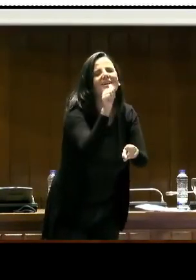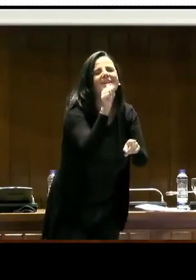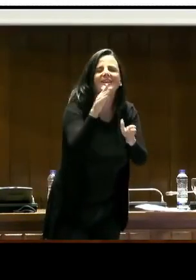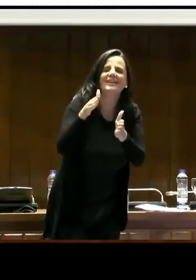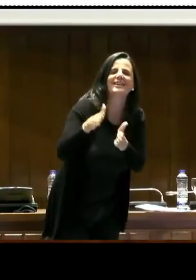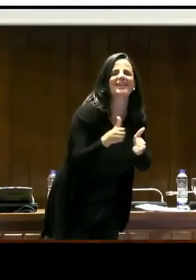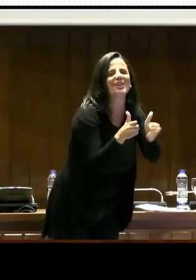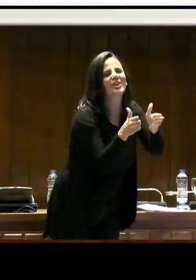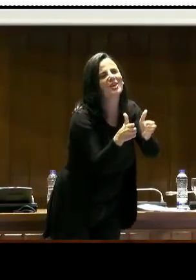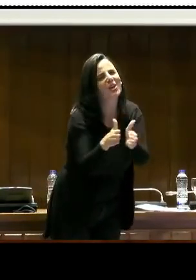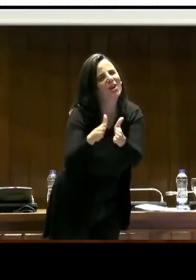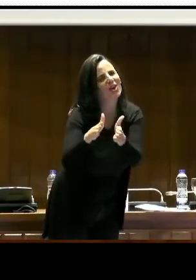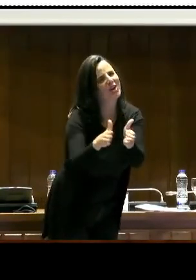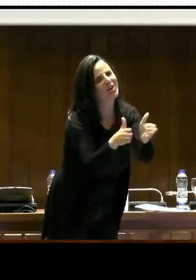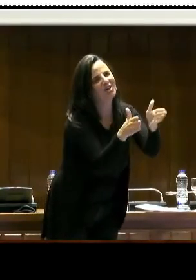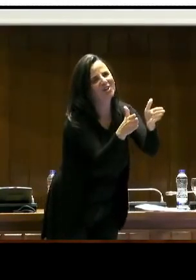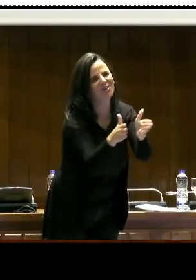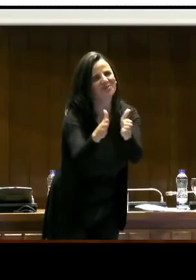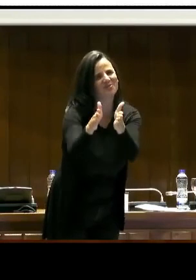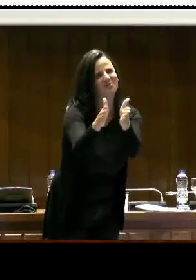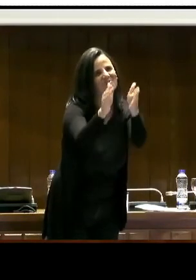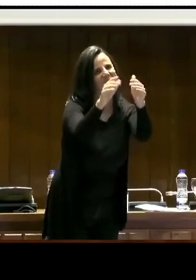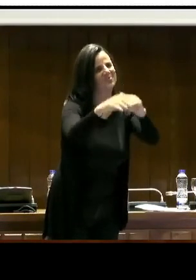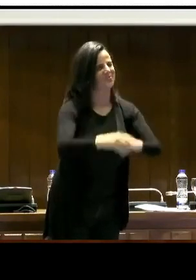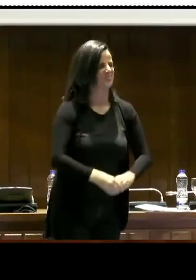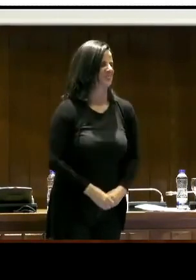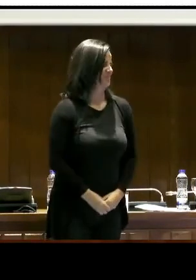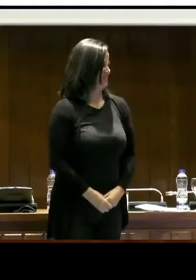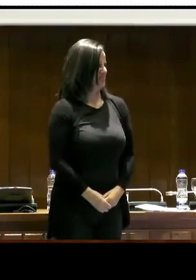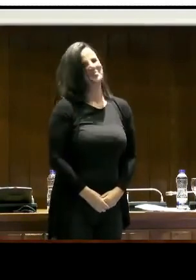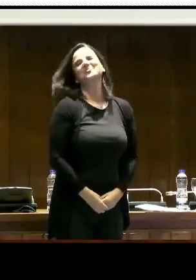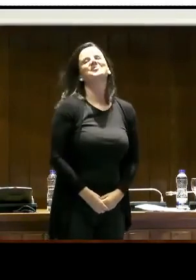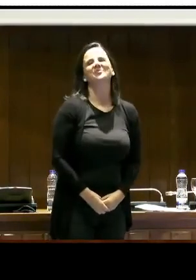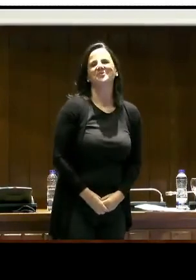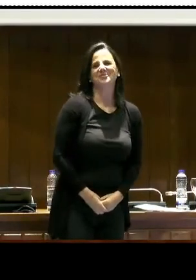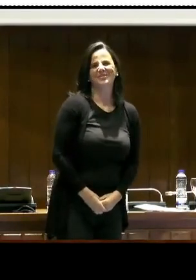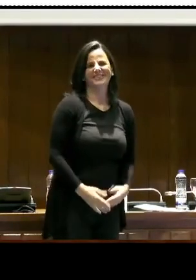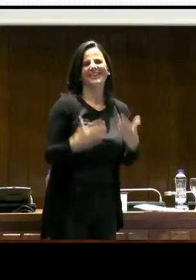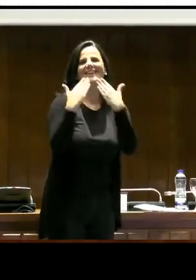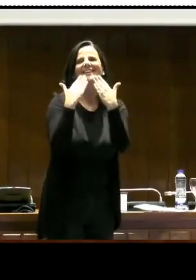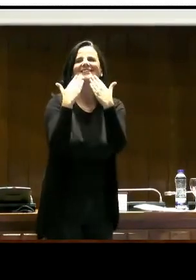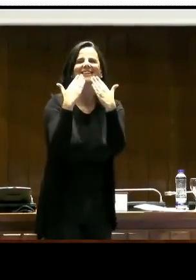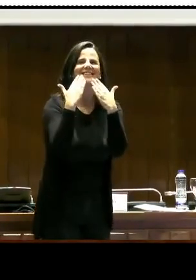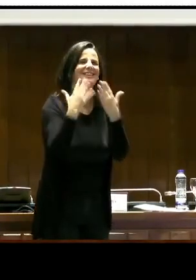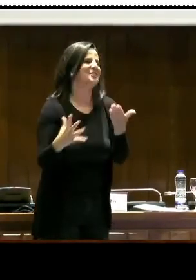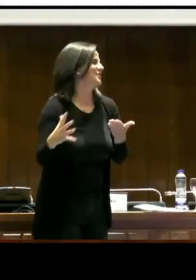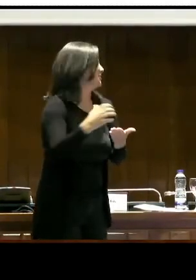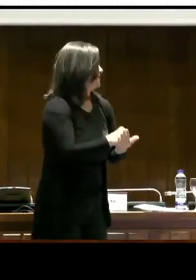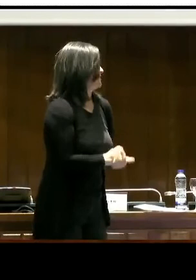transparentes como el agua de un río.